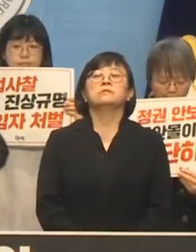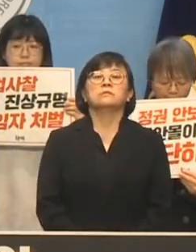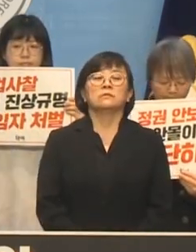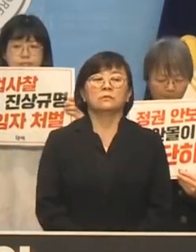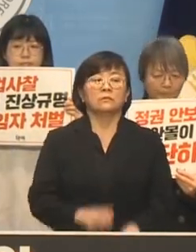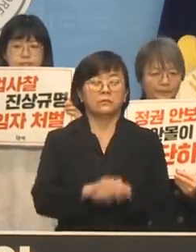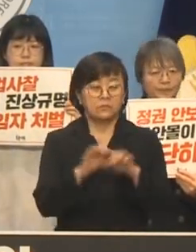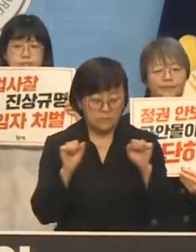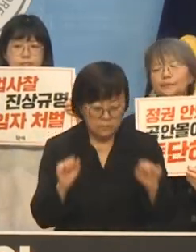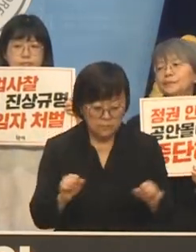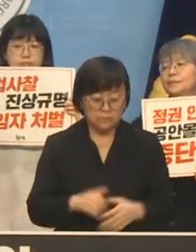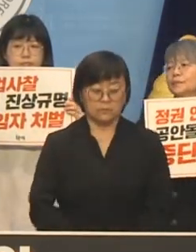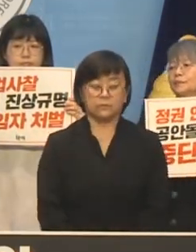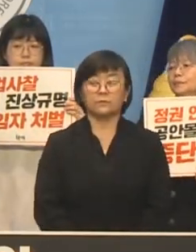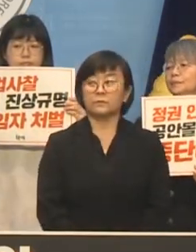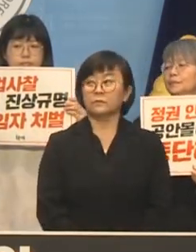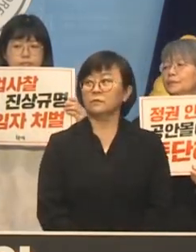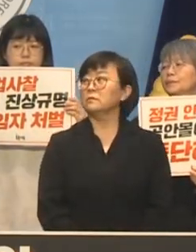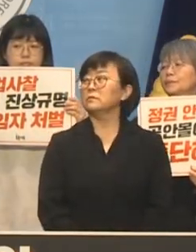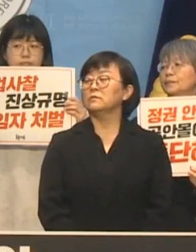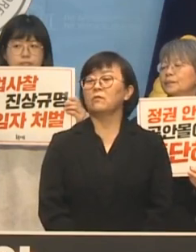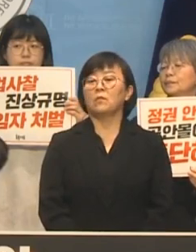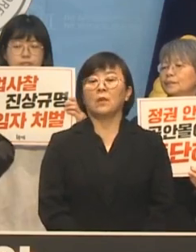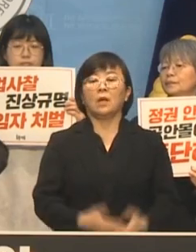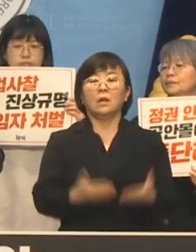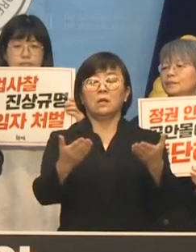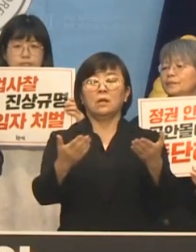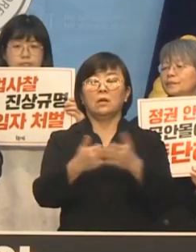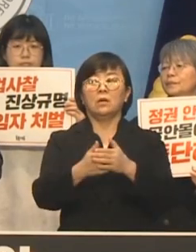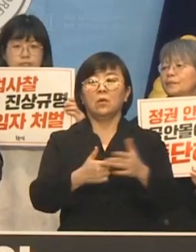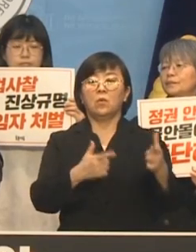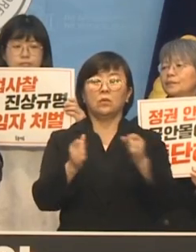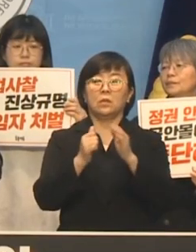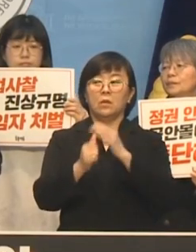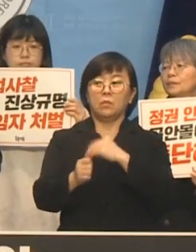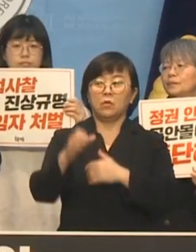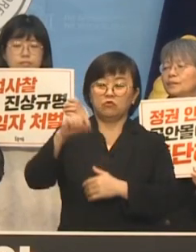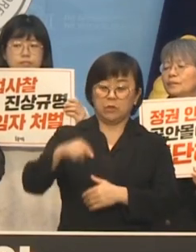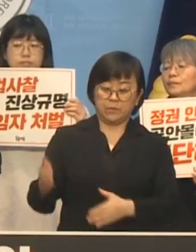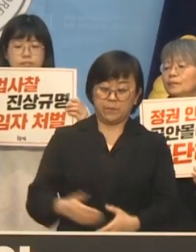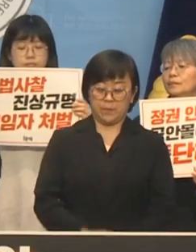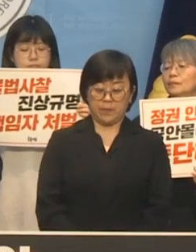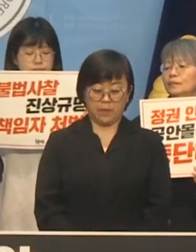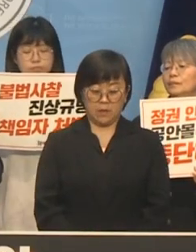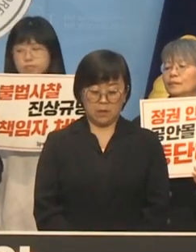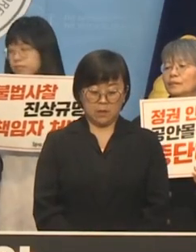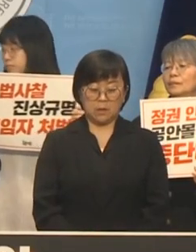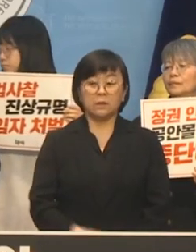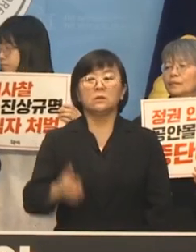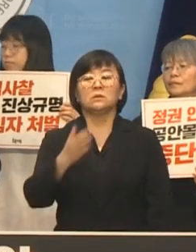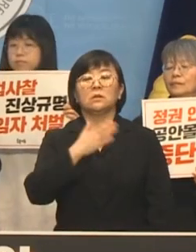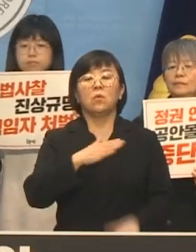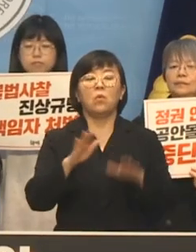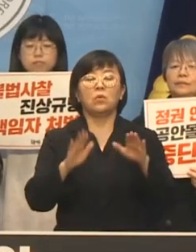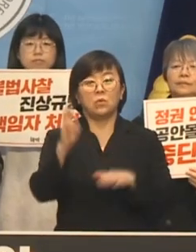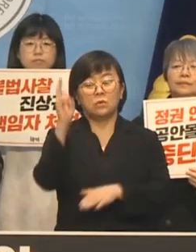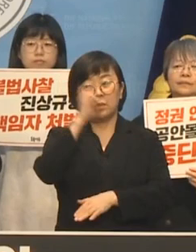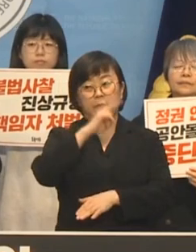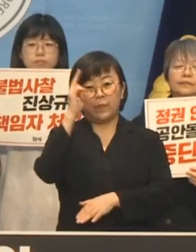예, 안녕하십니까. 이 언론소비자주권행동의 공동대표인 우희정입니다. 저는 오늘